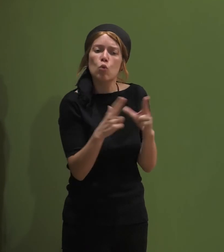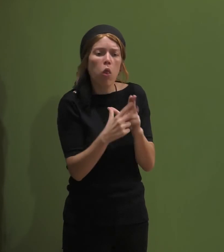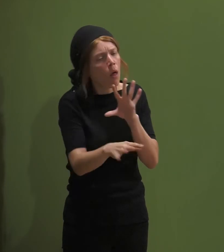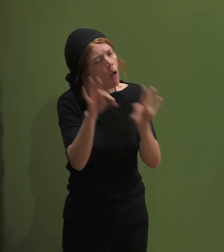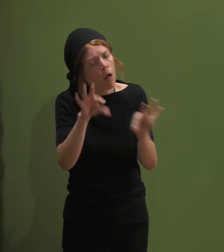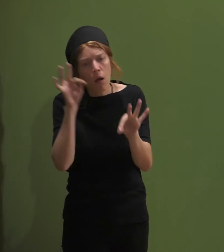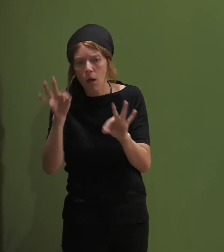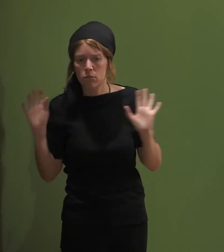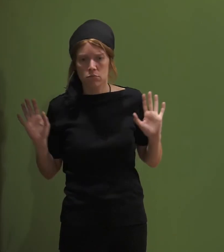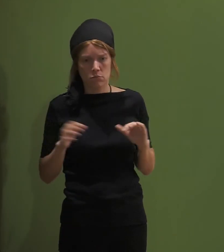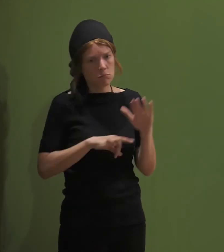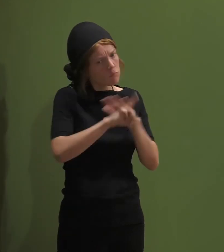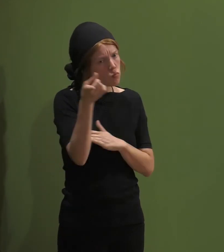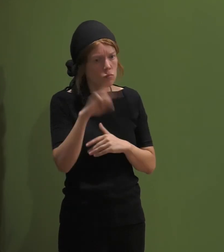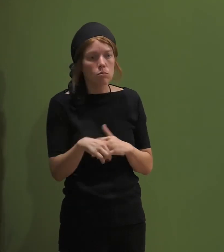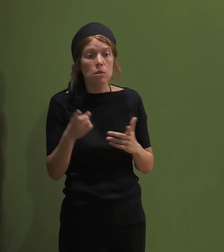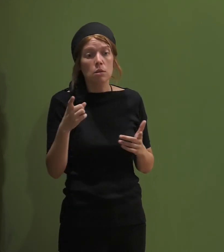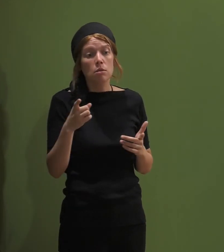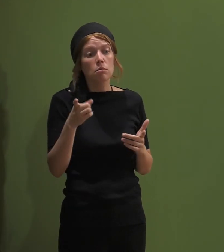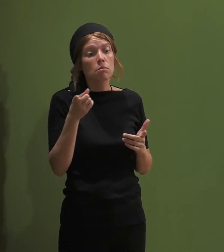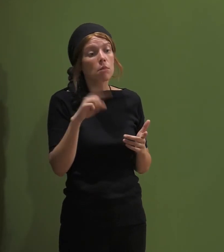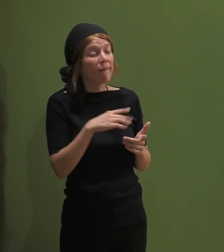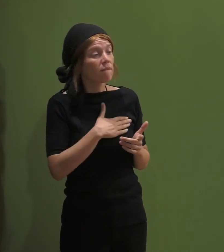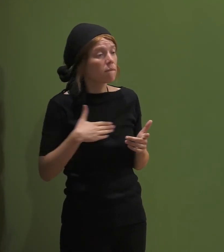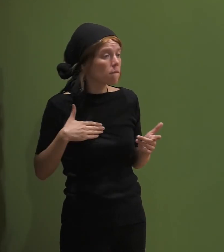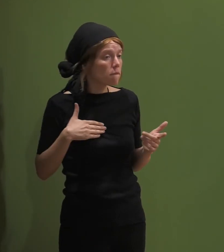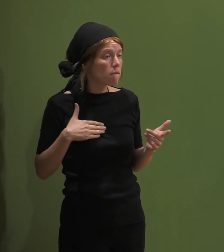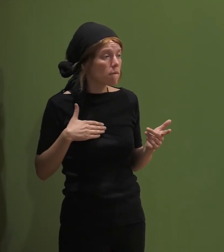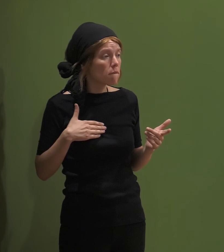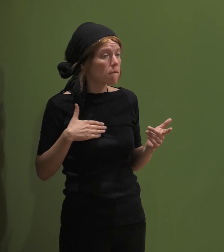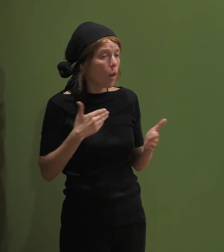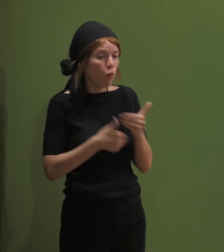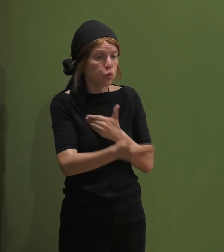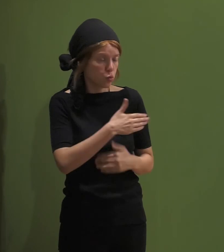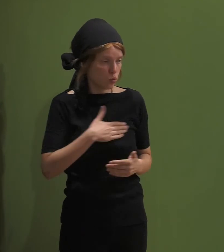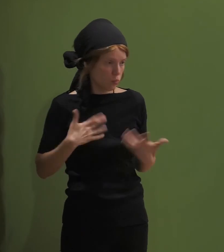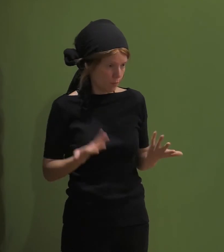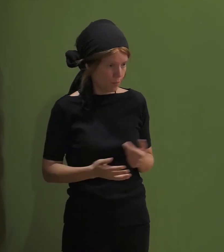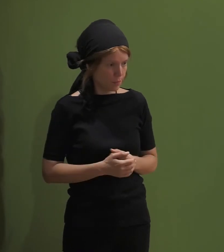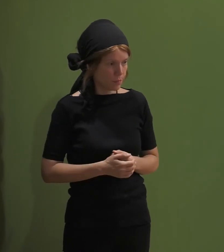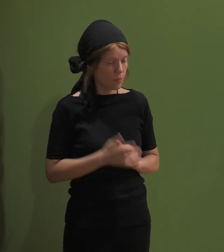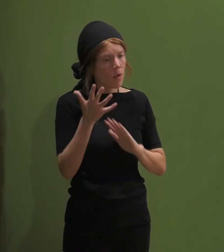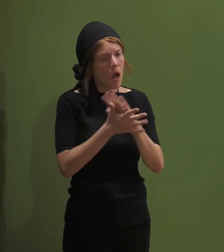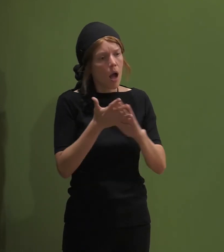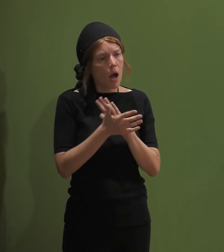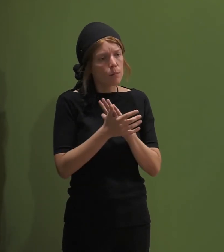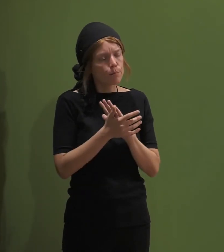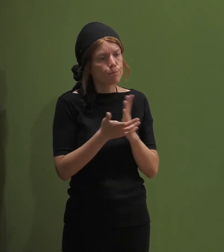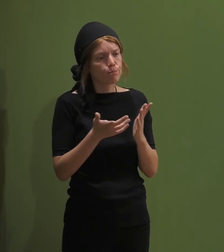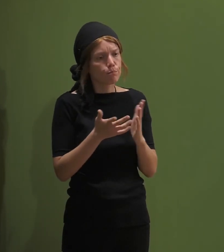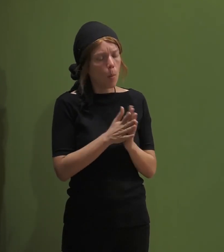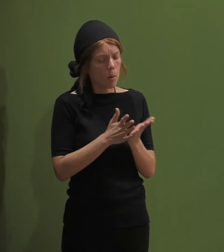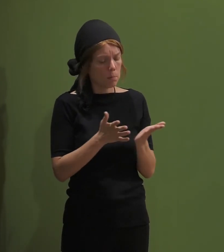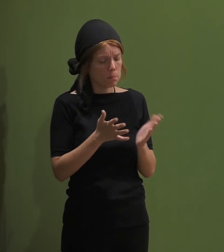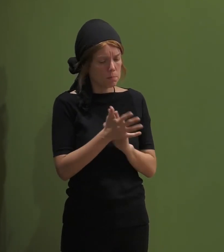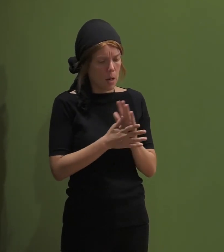de sociedad que quiere desarrollar y en el que quiere desempeñar su futuro, ¿no? Hablaba el rector de la